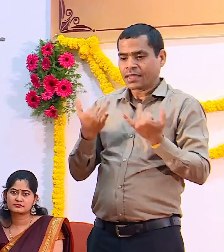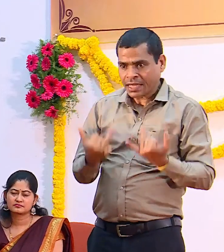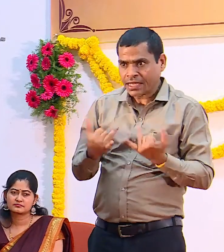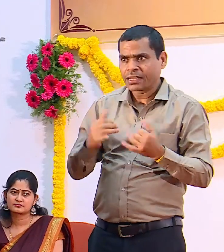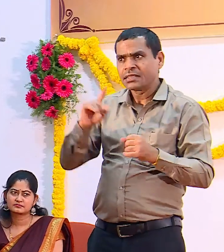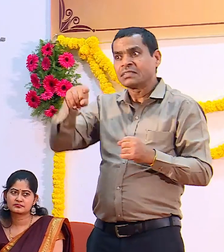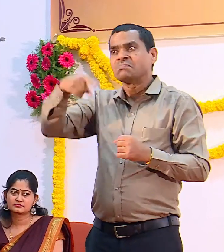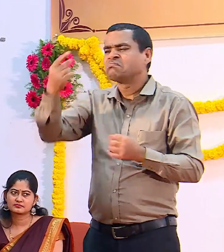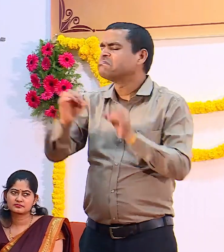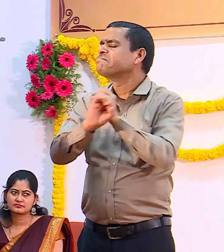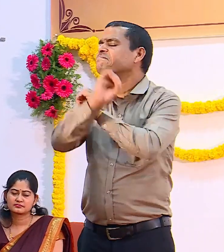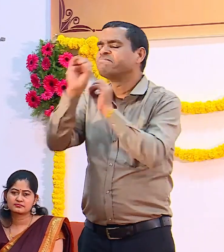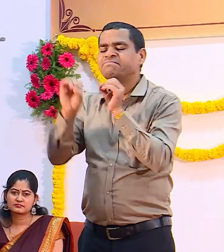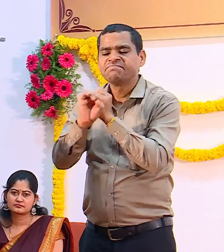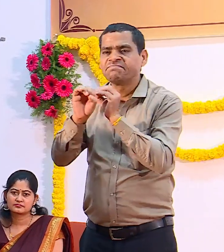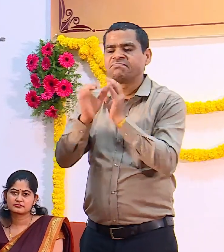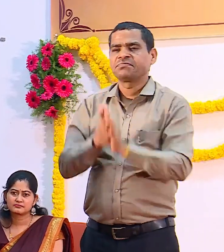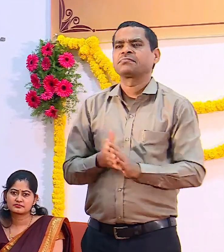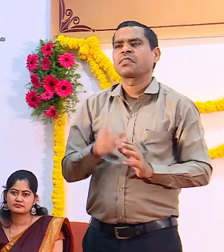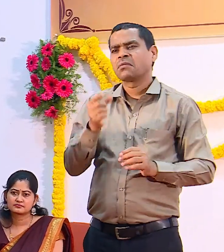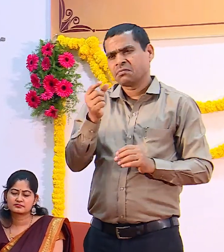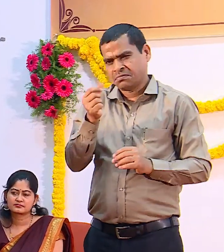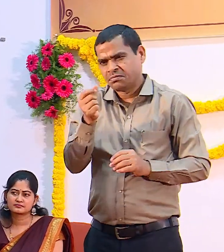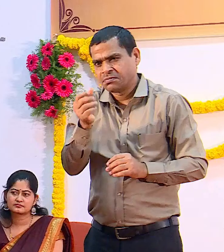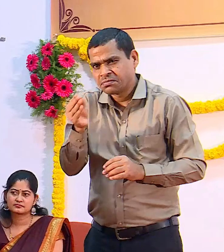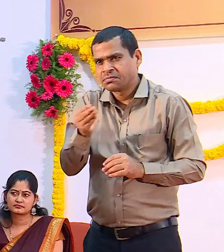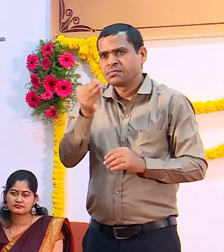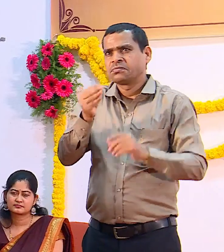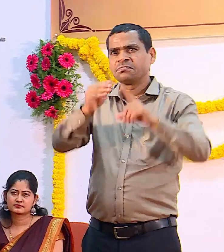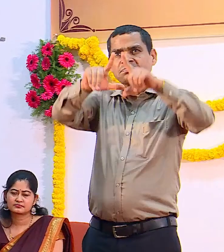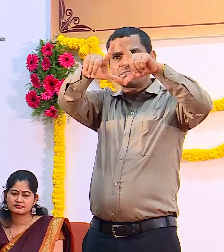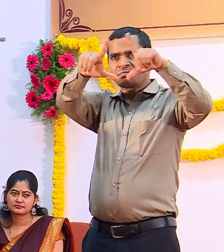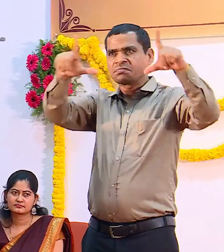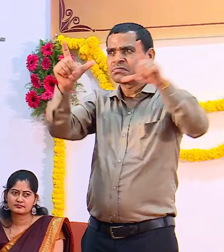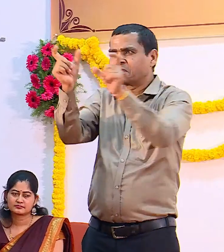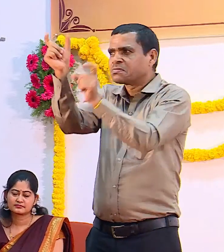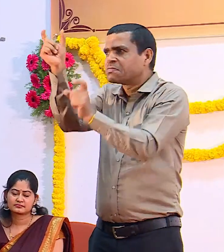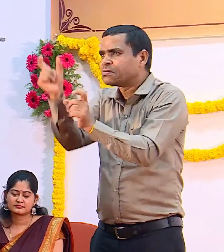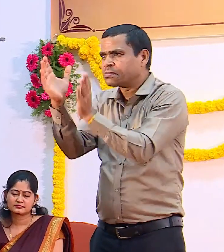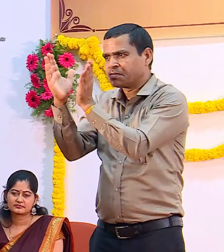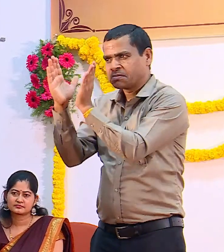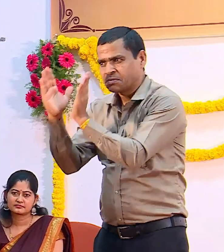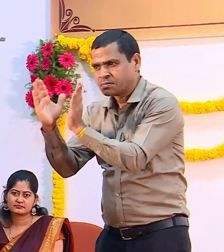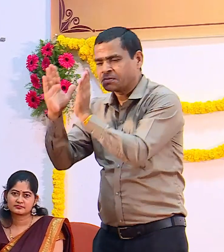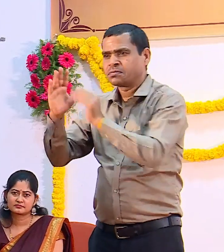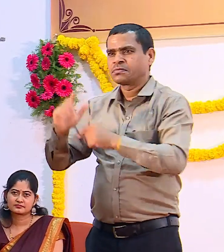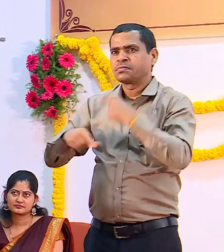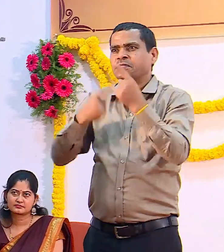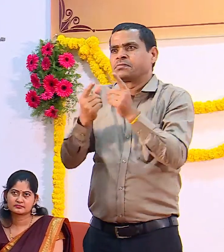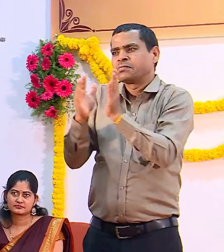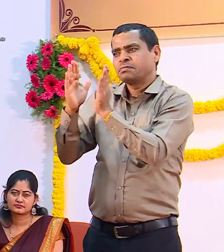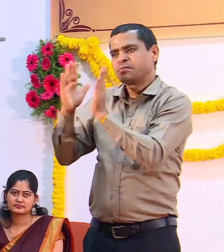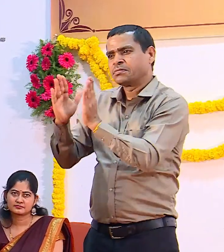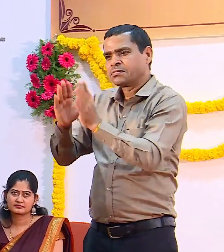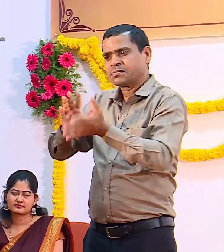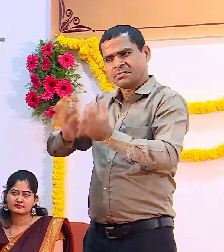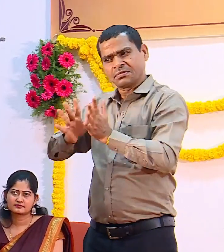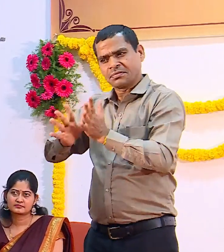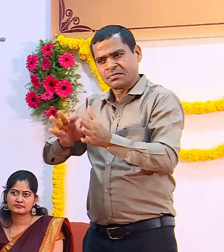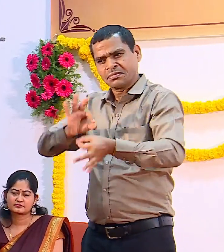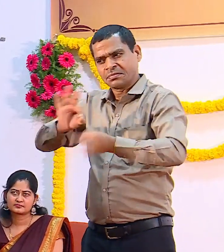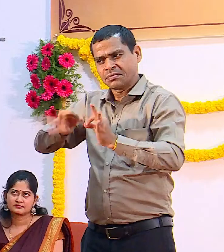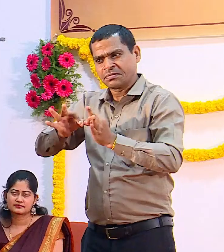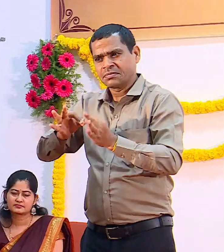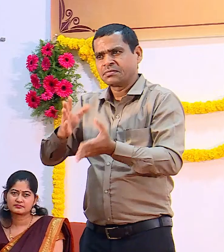it is firstly it costs money then on a screen if half the screen goes ki aadhi screen ke upar koi aadmi sign language kar